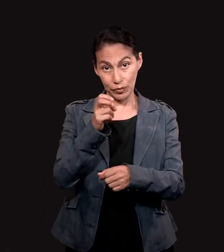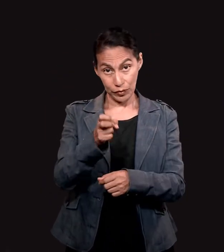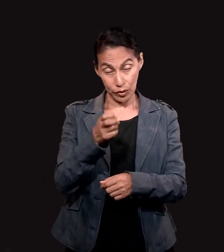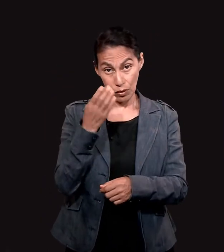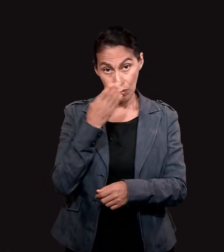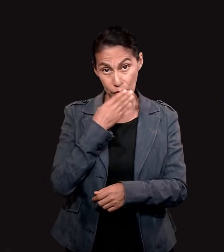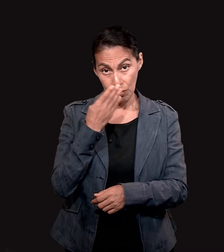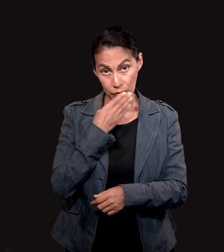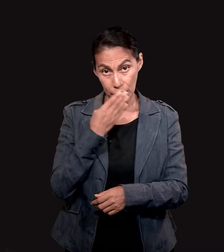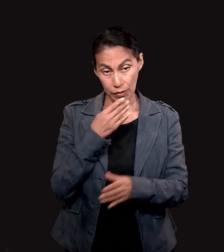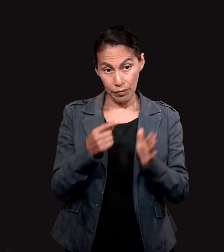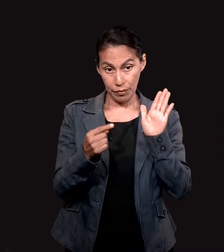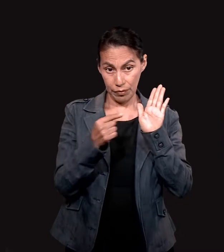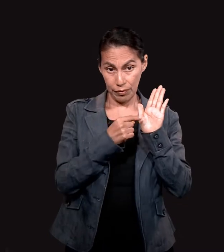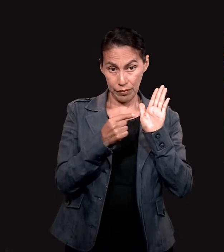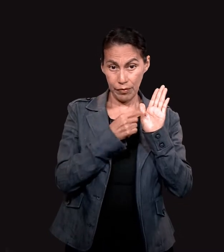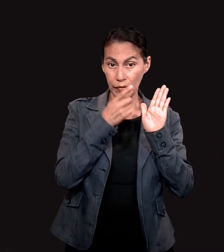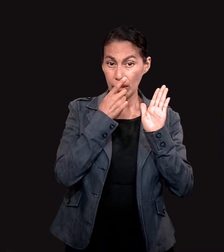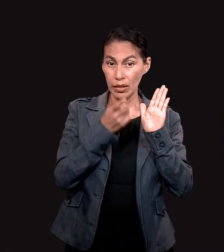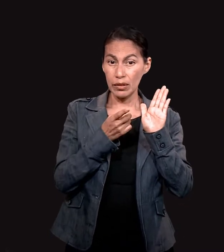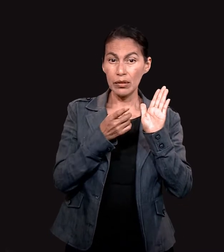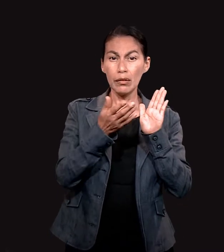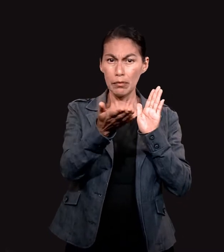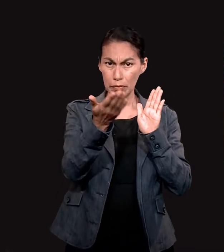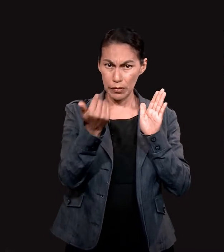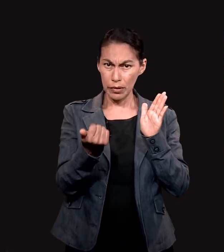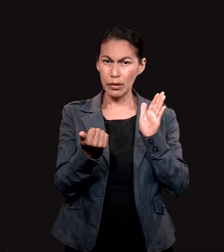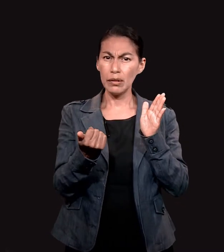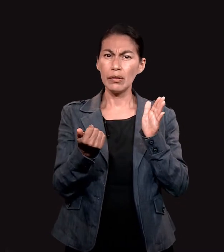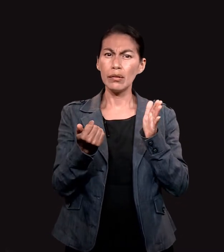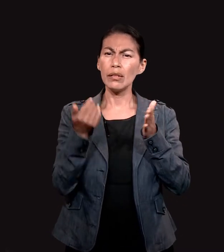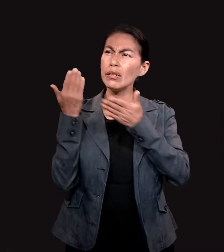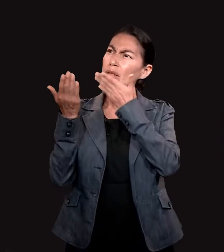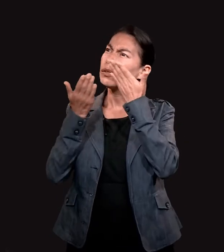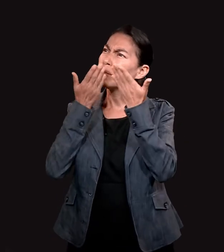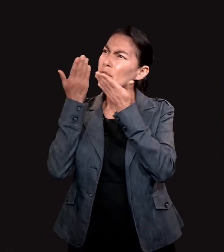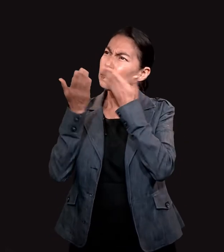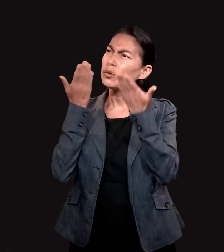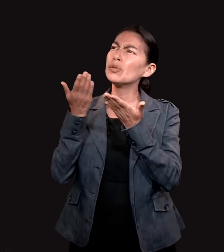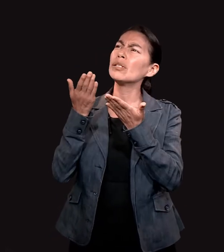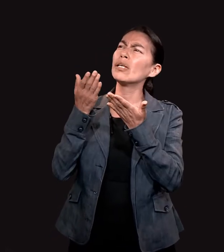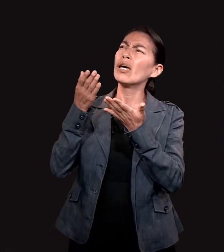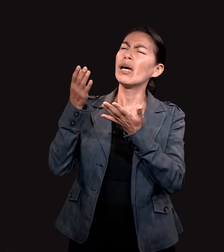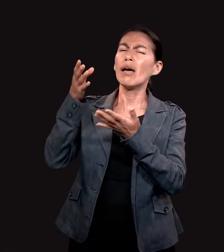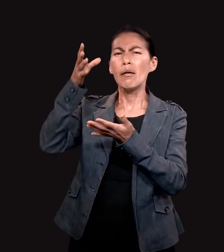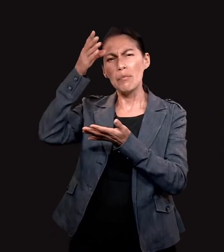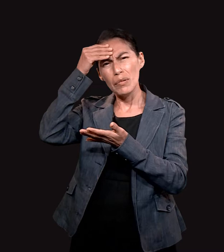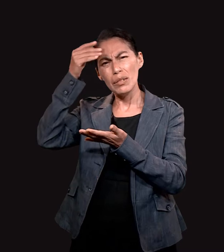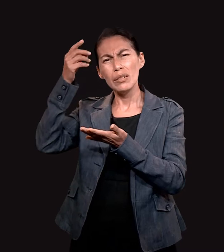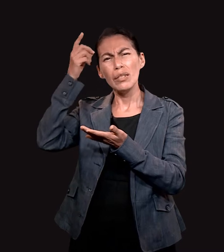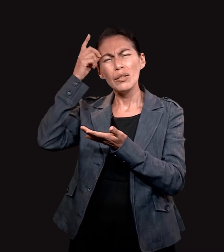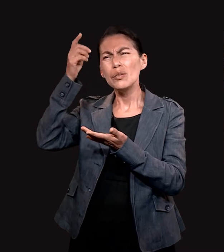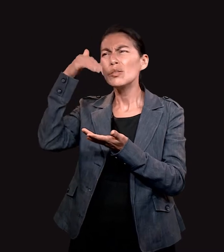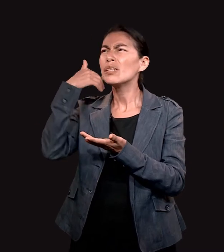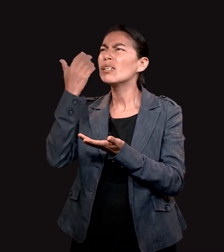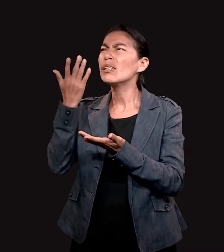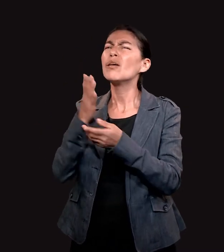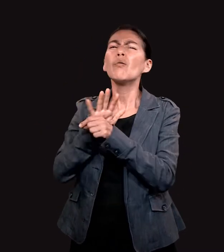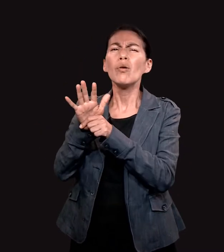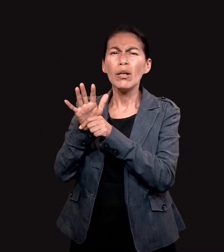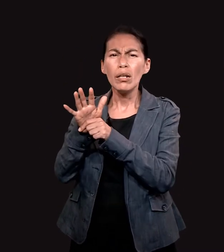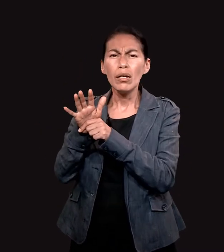nos invita a buscar los caminos de Dios y los pensamientos de Dios para hacer su voluntad.